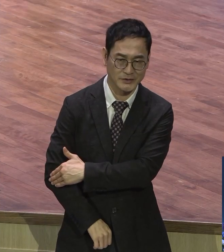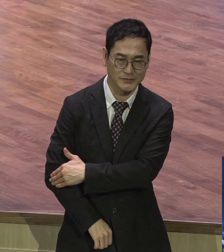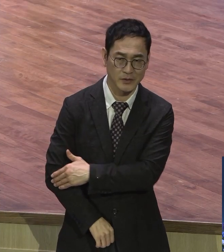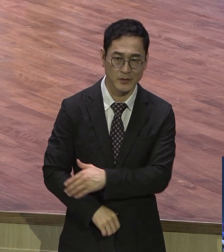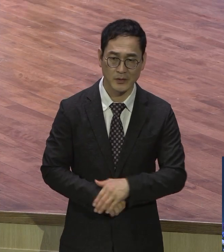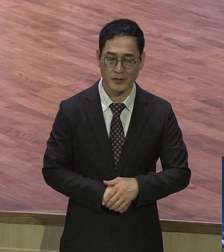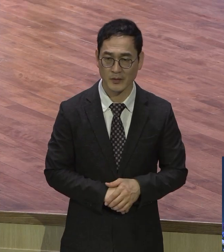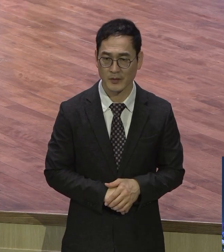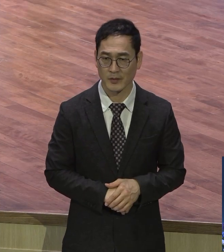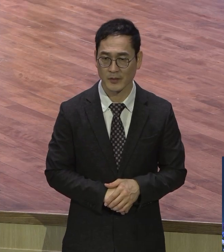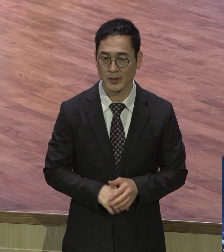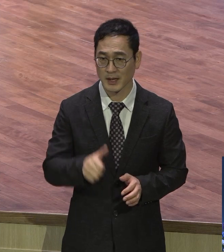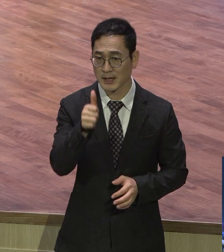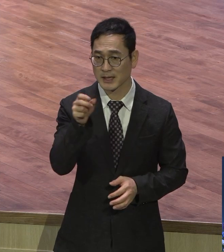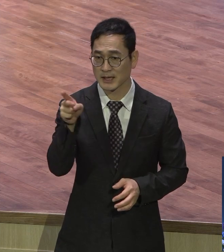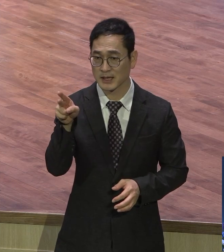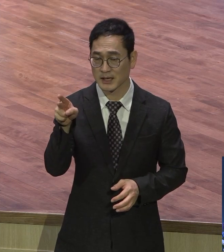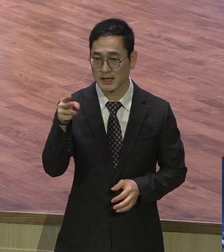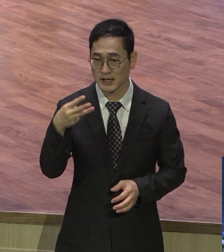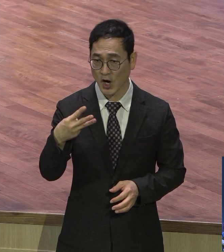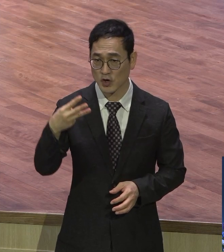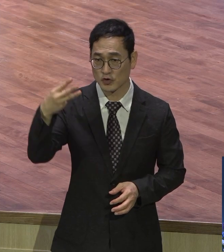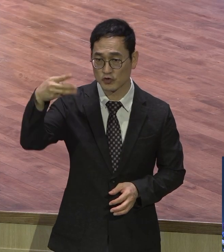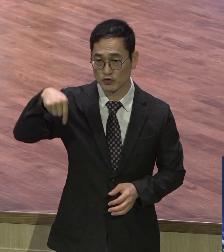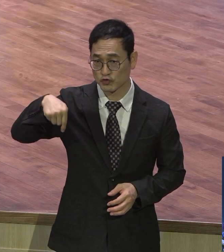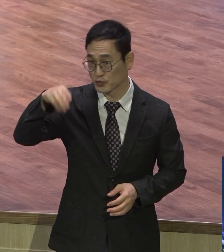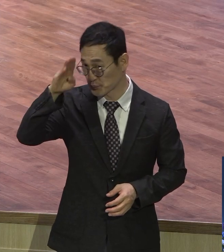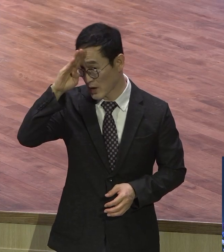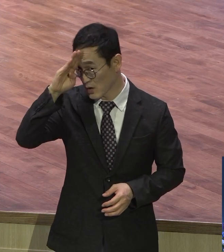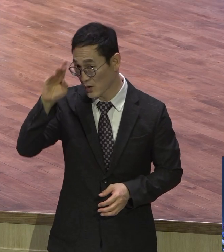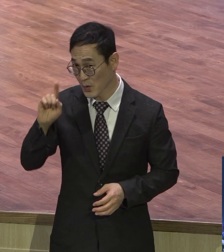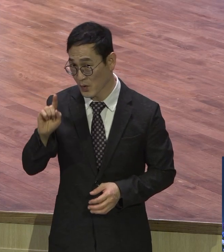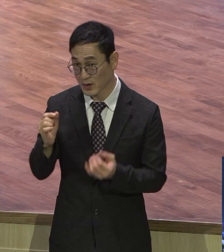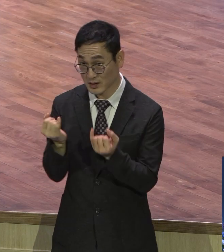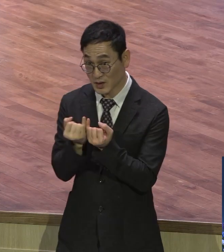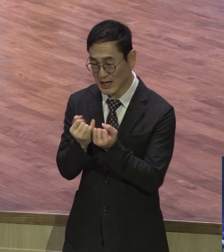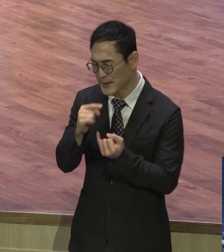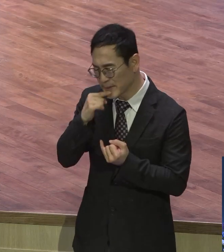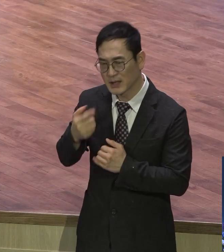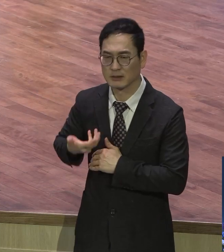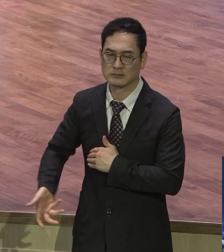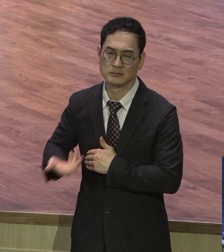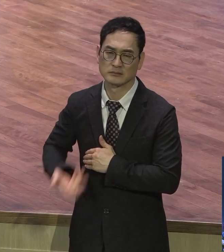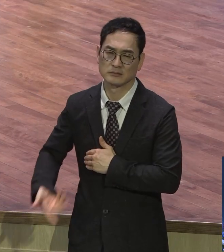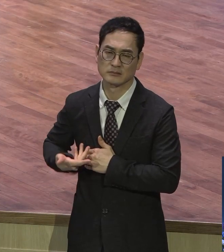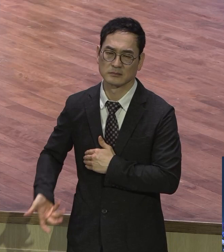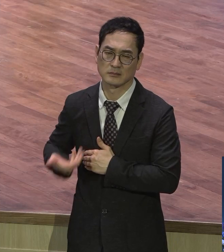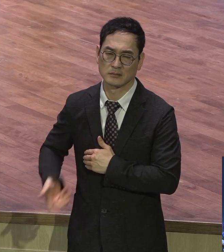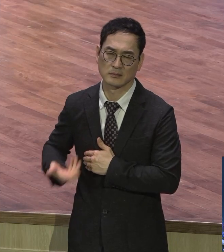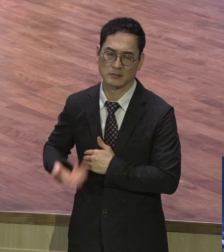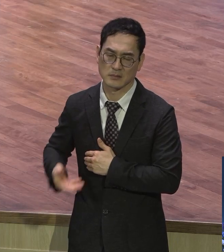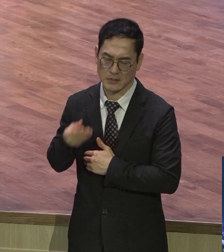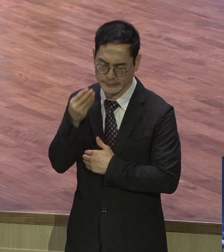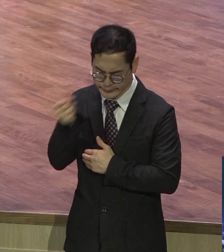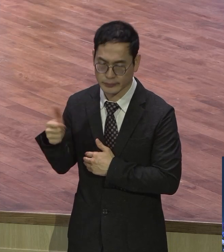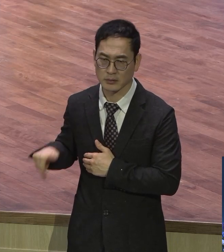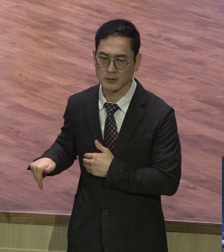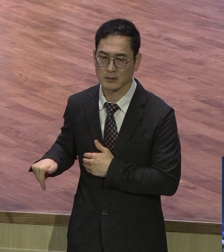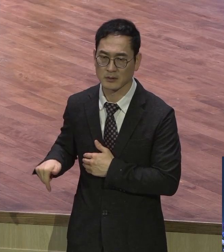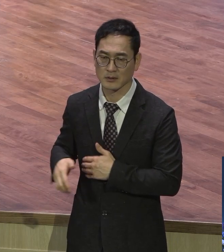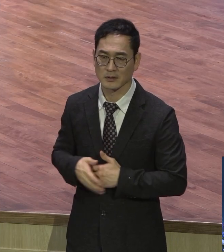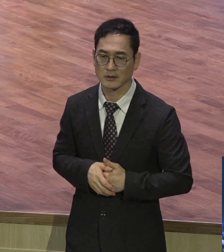혈루증이라는 것은 여성이 심하게 하열을 하는 그러한 병입니다. 육법에